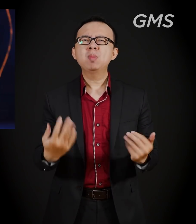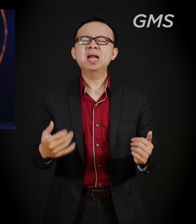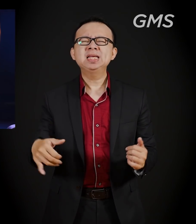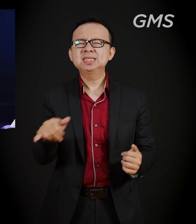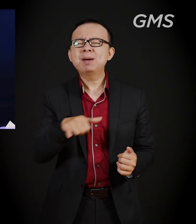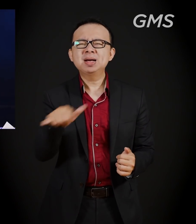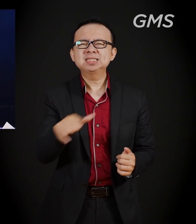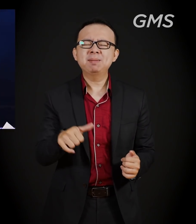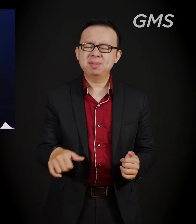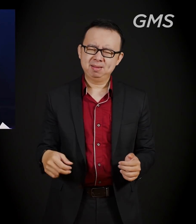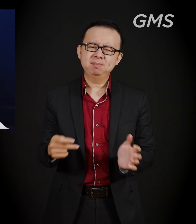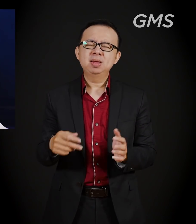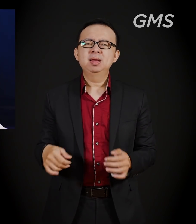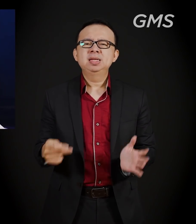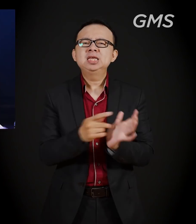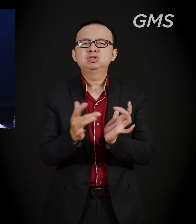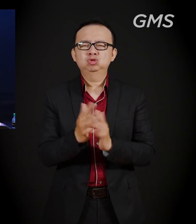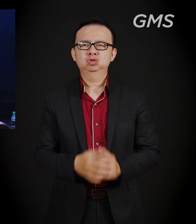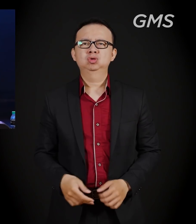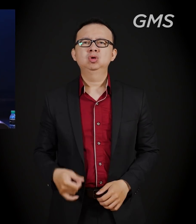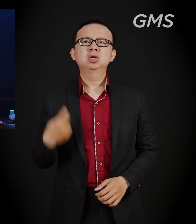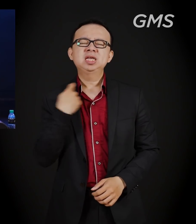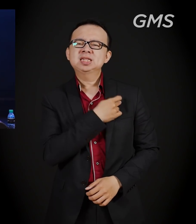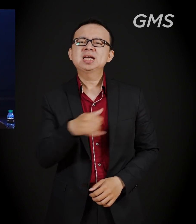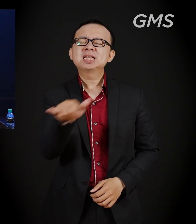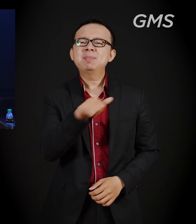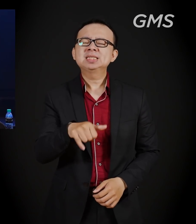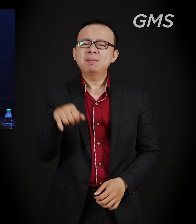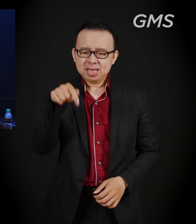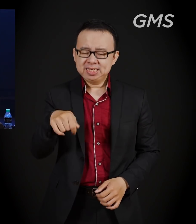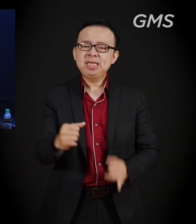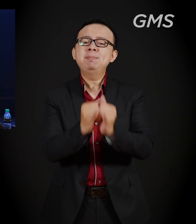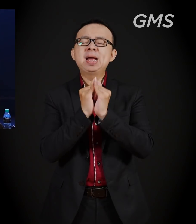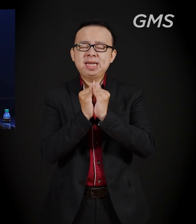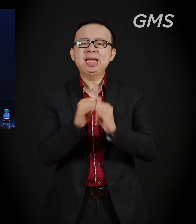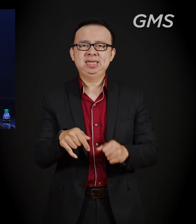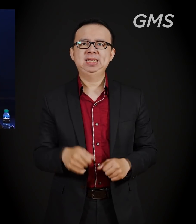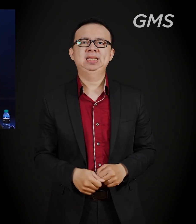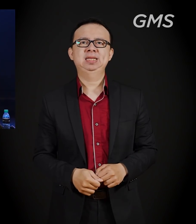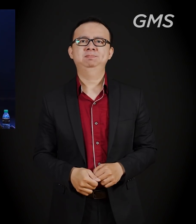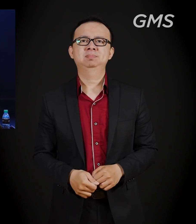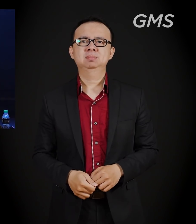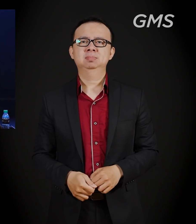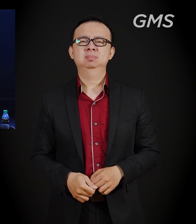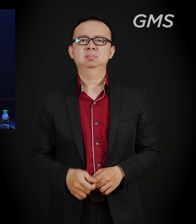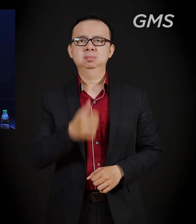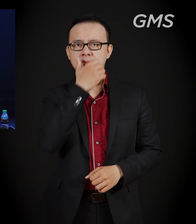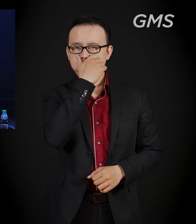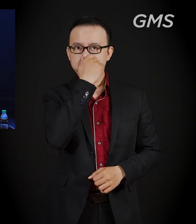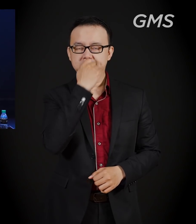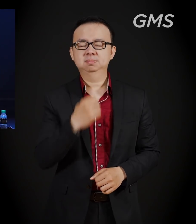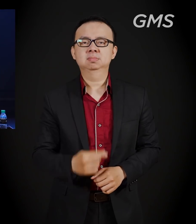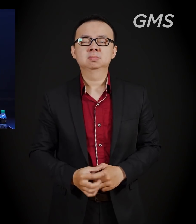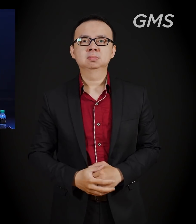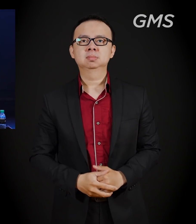bersama Yesus, I'm afraid. Kita sama-sama dalam ibadah online bersama dengan gereja Mawar Sharon ini. Tapi saudaraku yang kasih dalam Tuhan, where